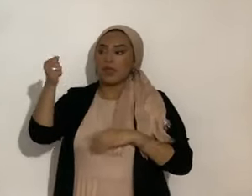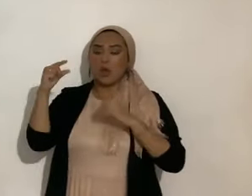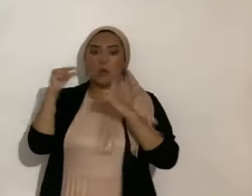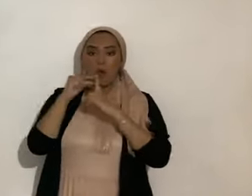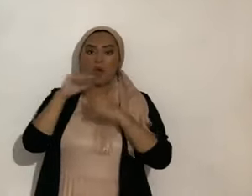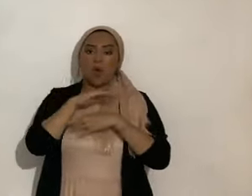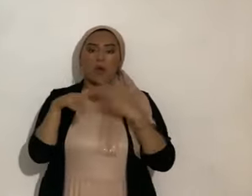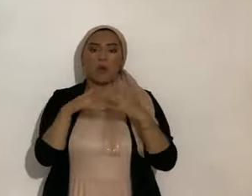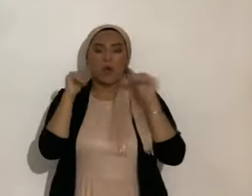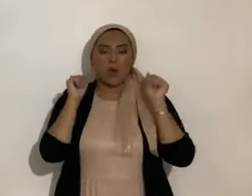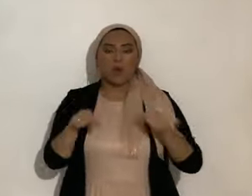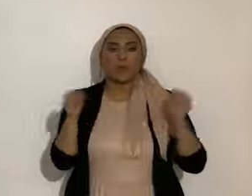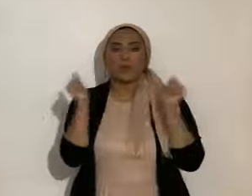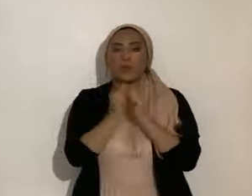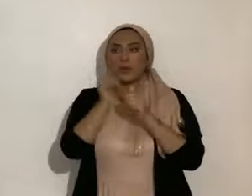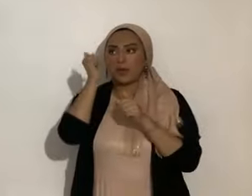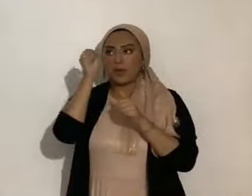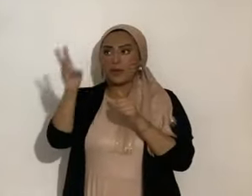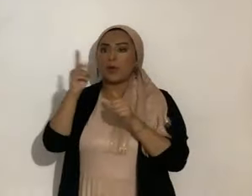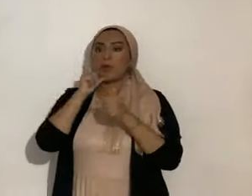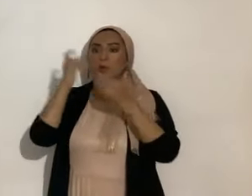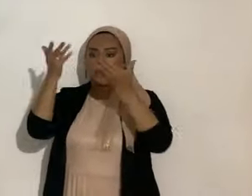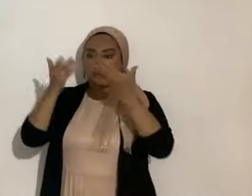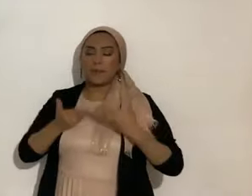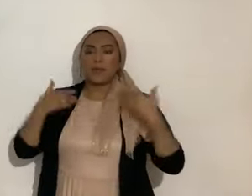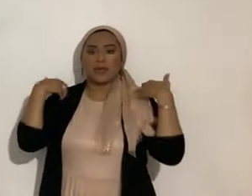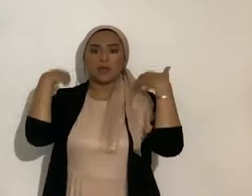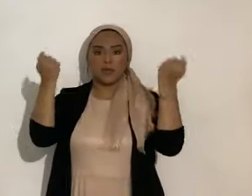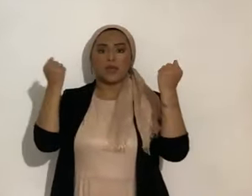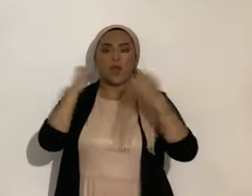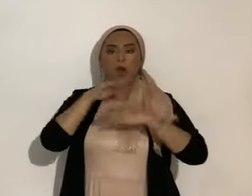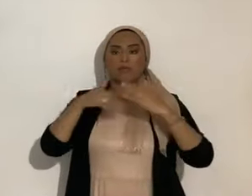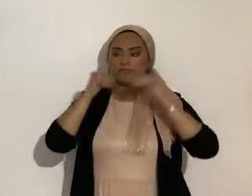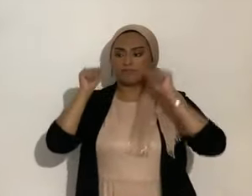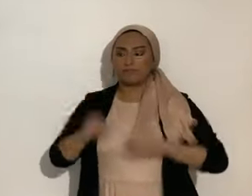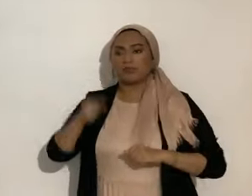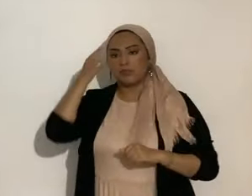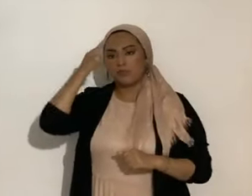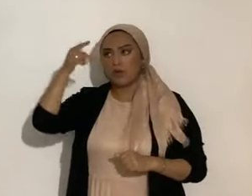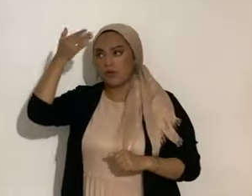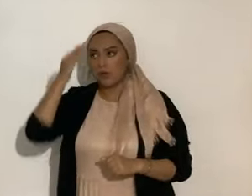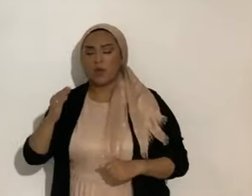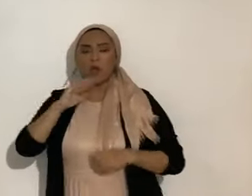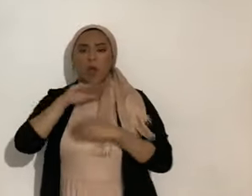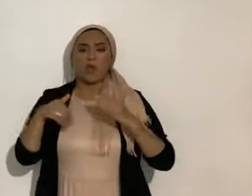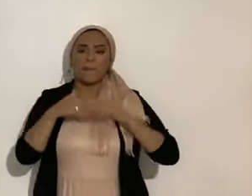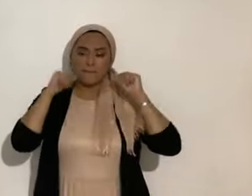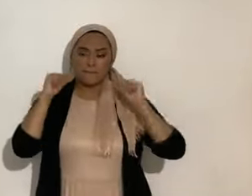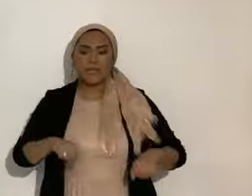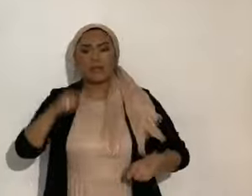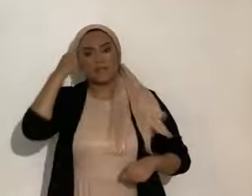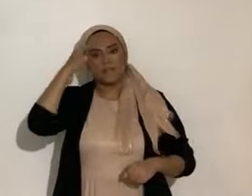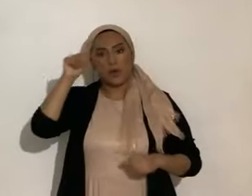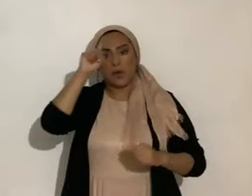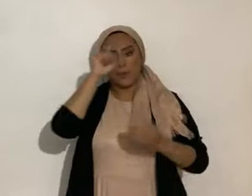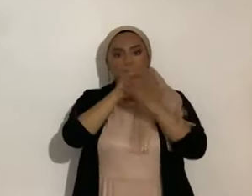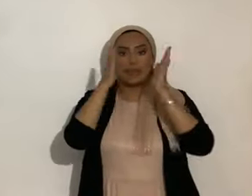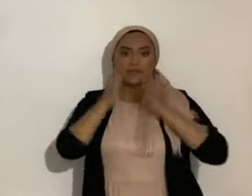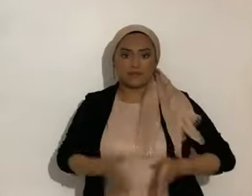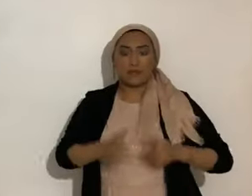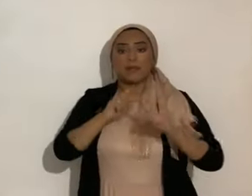todo lo puedo en Yahshua HaMashiach que me fortalece. Y todo es posible para Elohim, y todo es posible para el que cree.